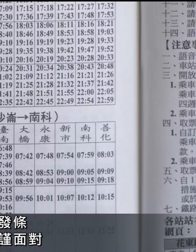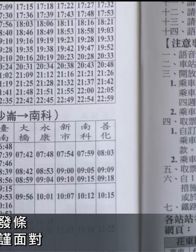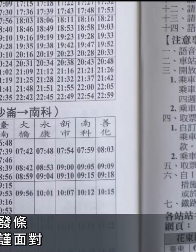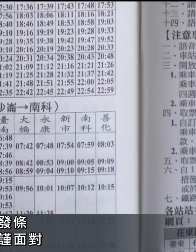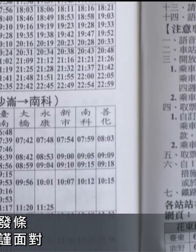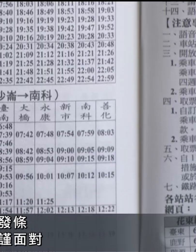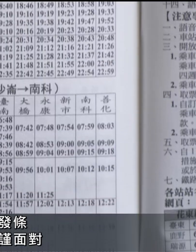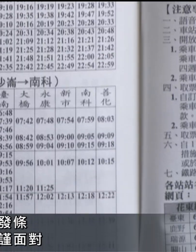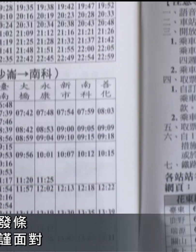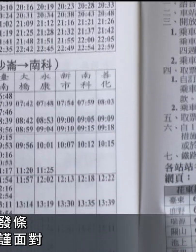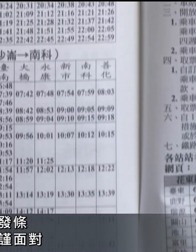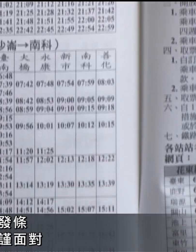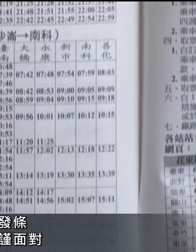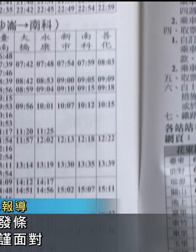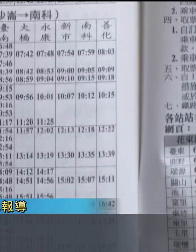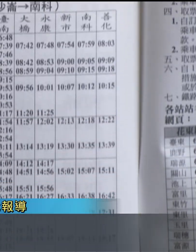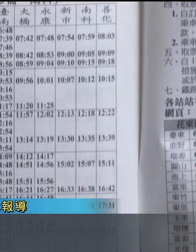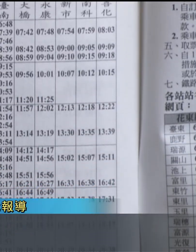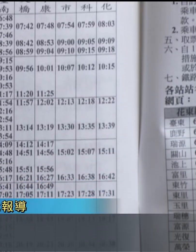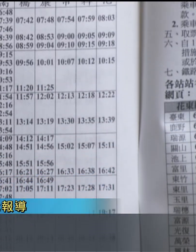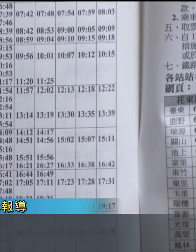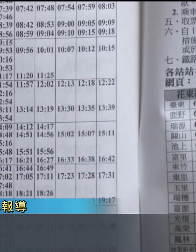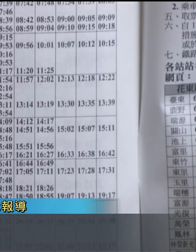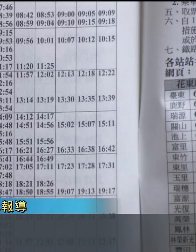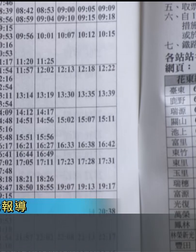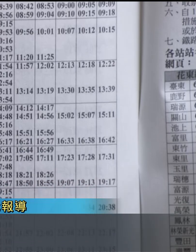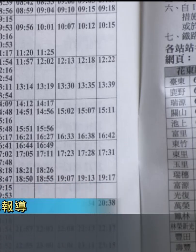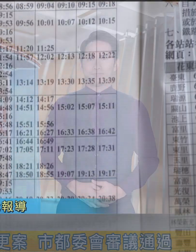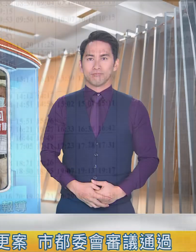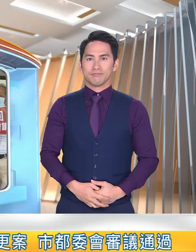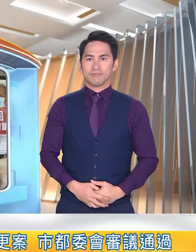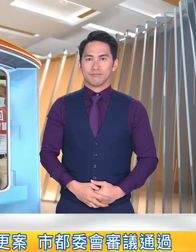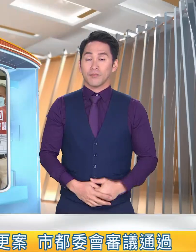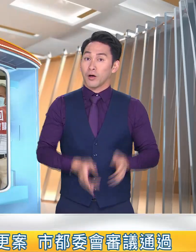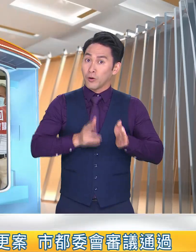在改革路上要更严谨面对。记者薛家郭俊麟台报道。